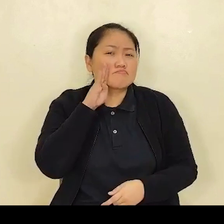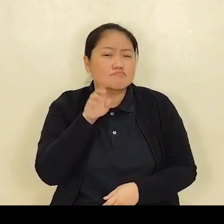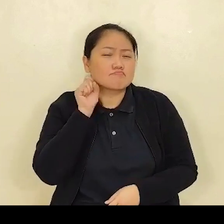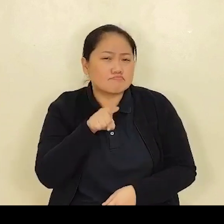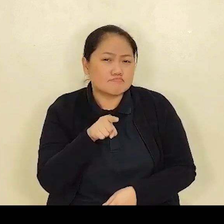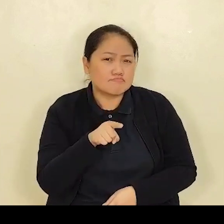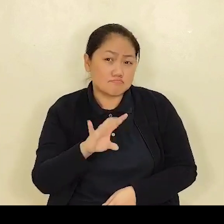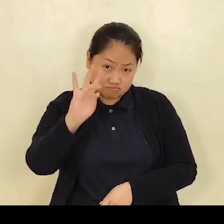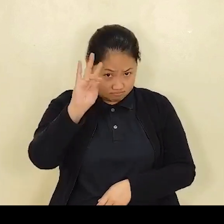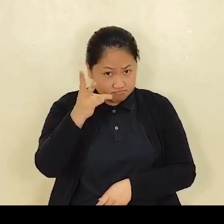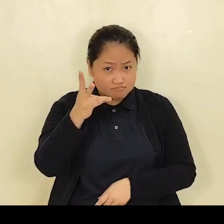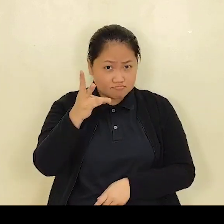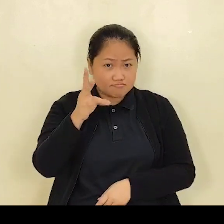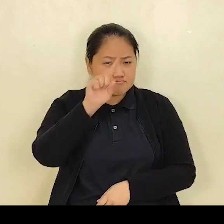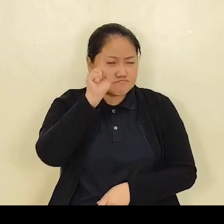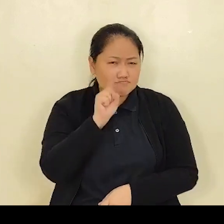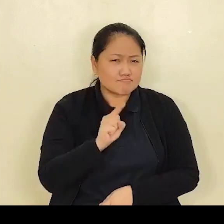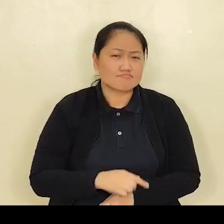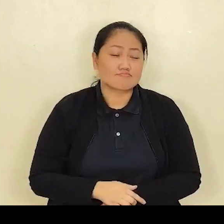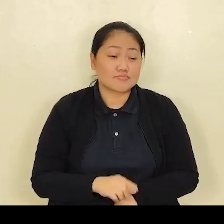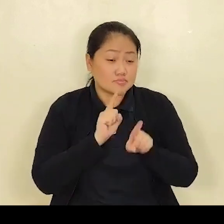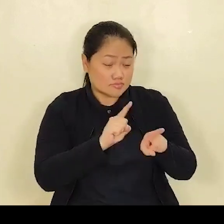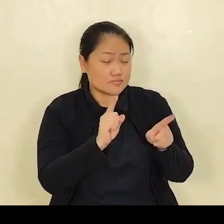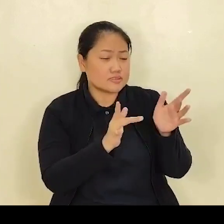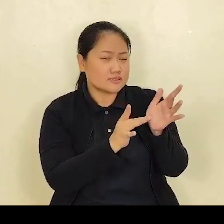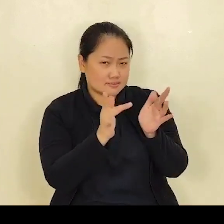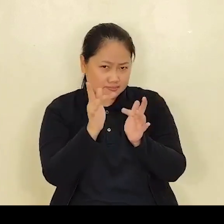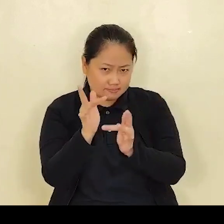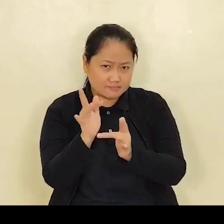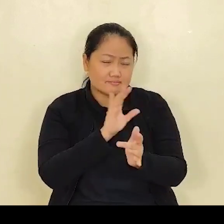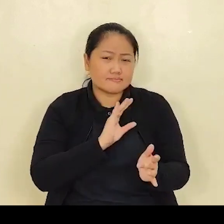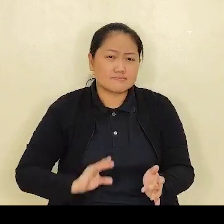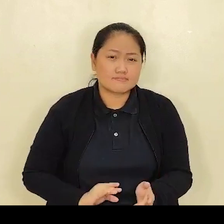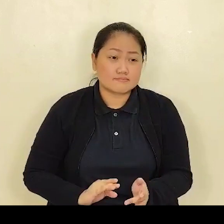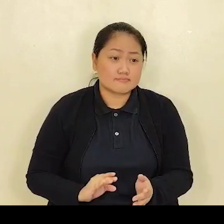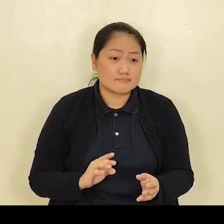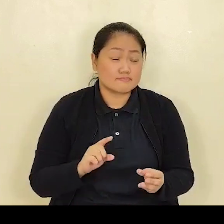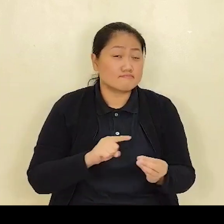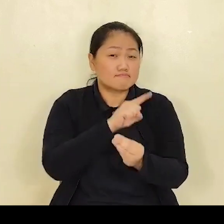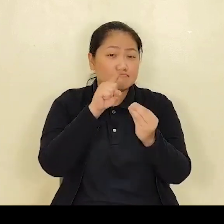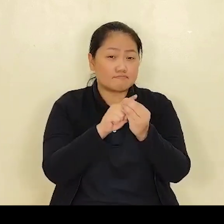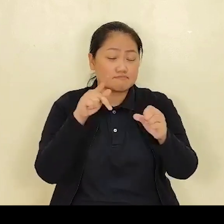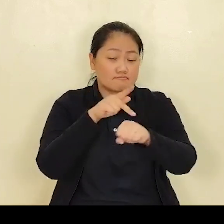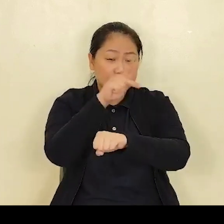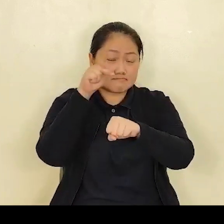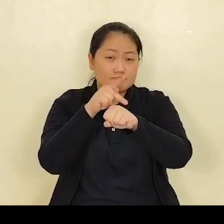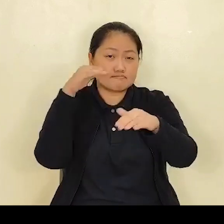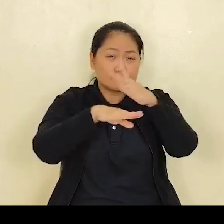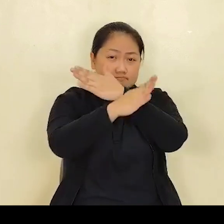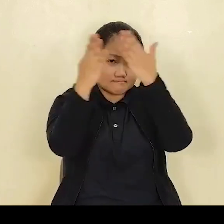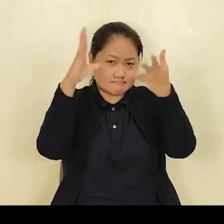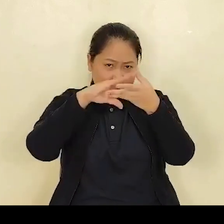kapatid? 7 beses ba?" Sumagot si Jesus, Tungkol sa kaharian ng langit ang istoryang